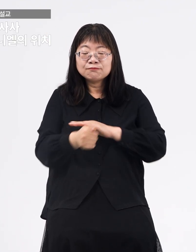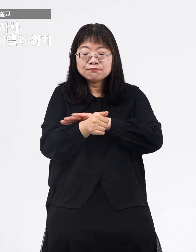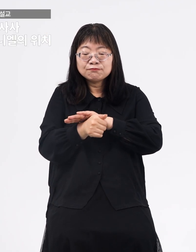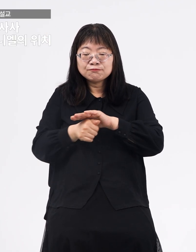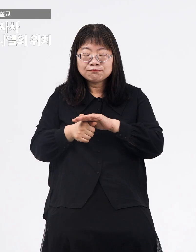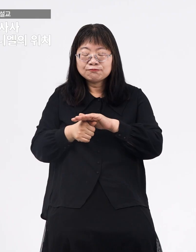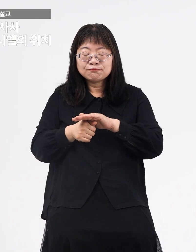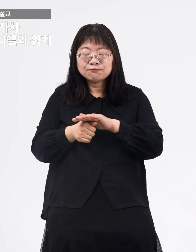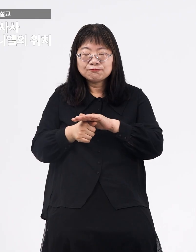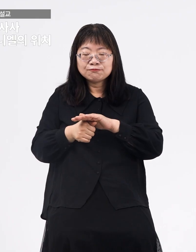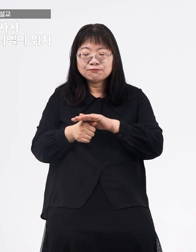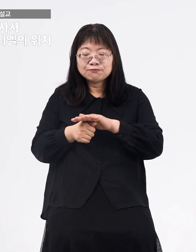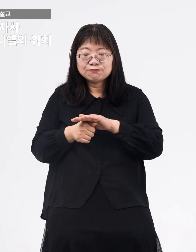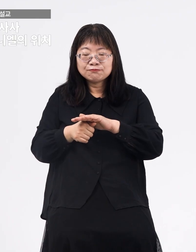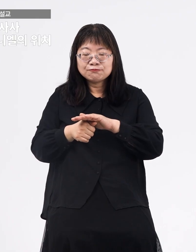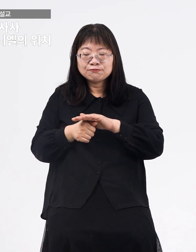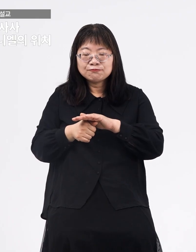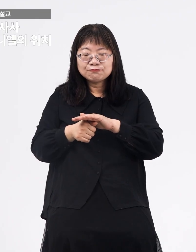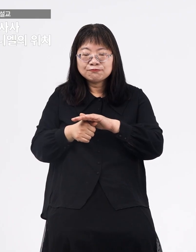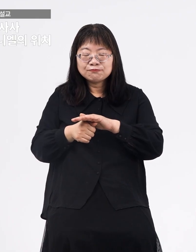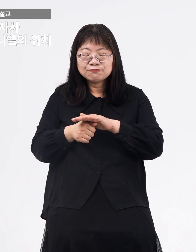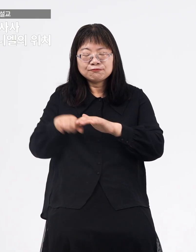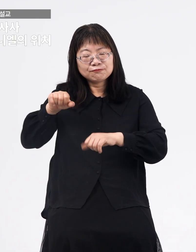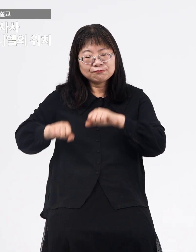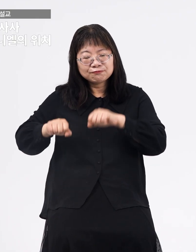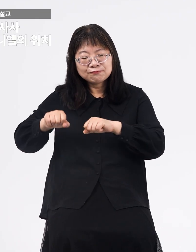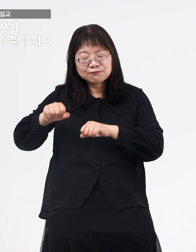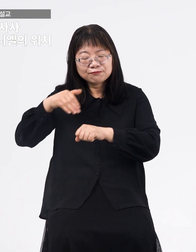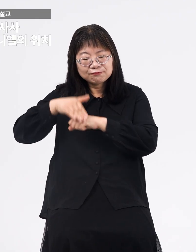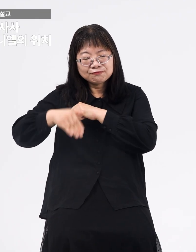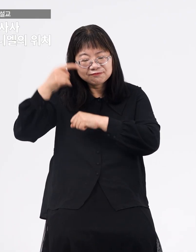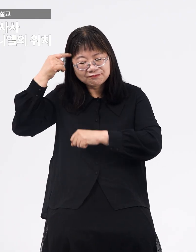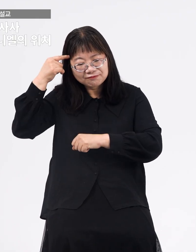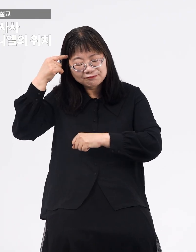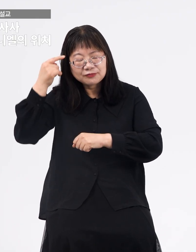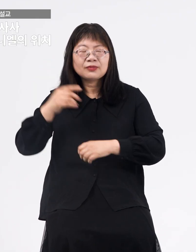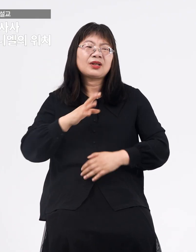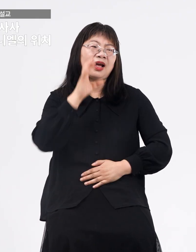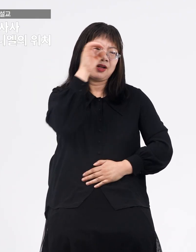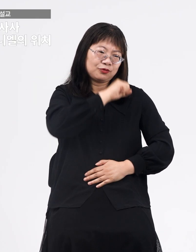때가 많아요. 아이고, 내가 잊어버렸구나. 자기도